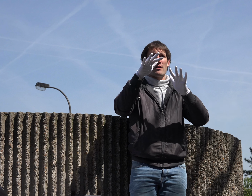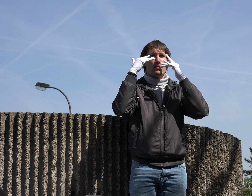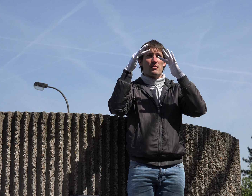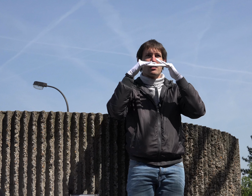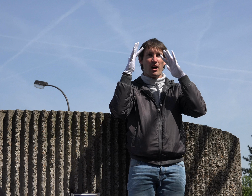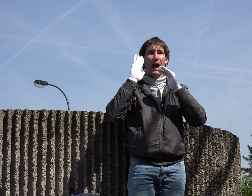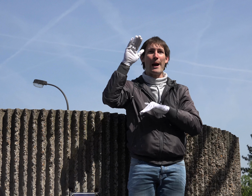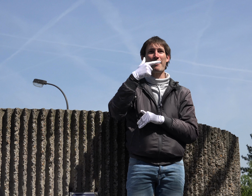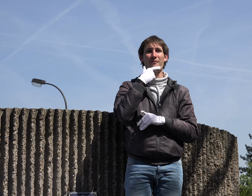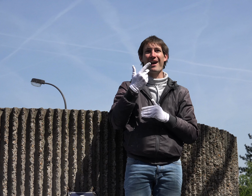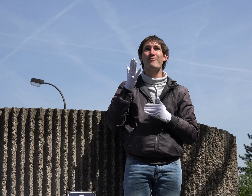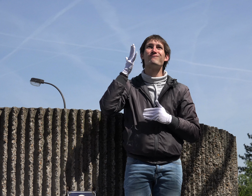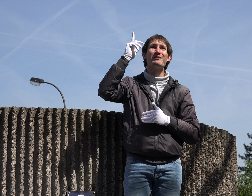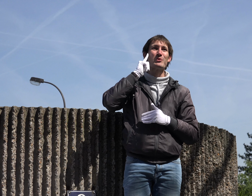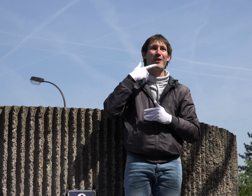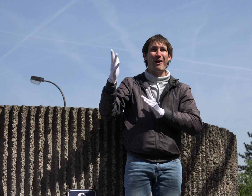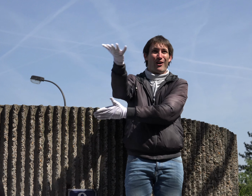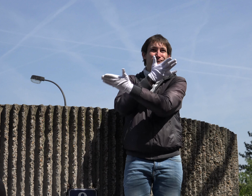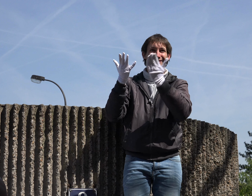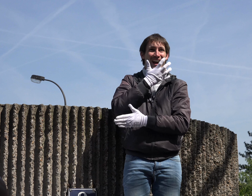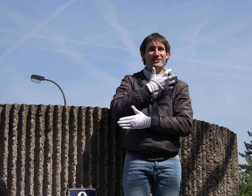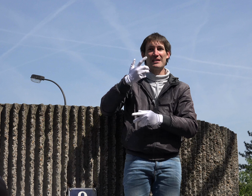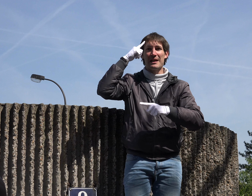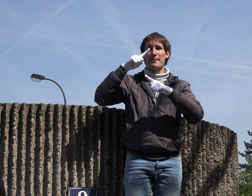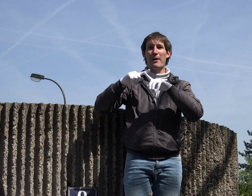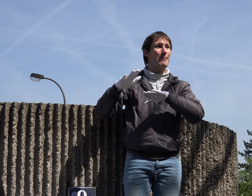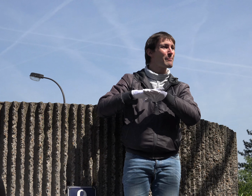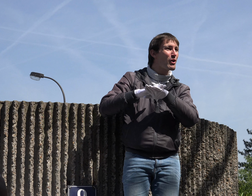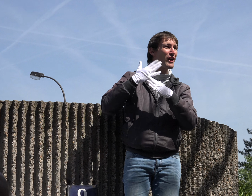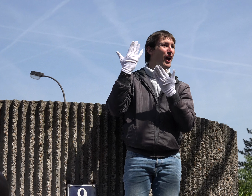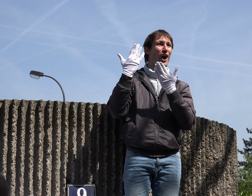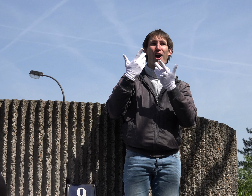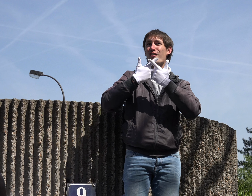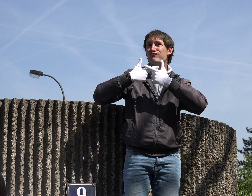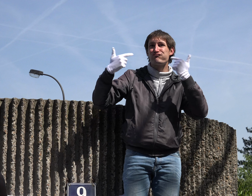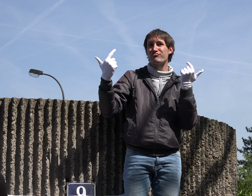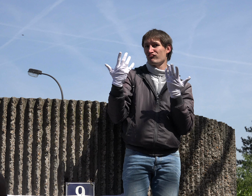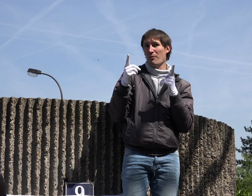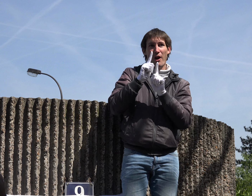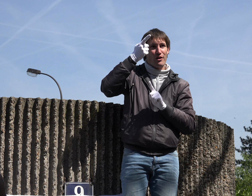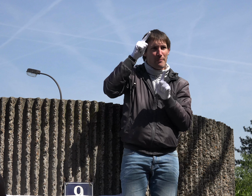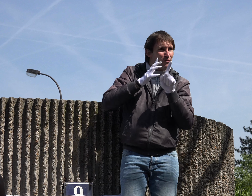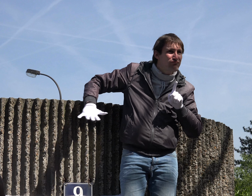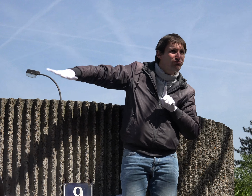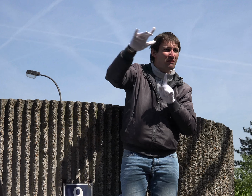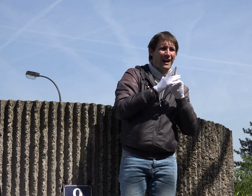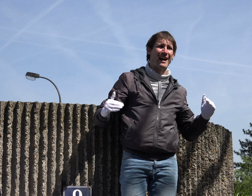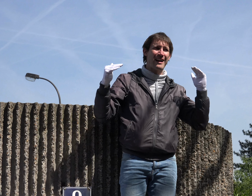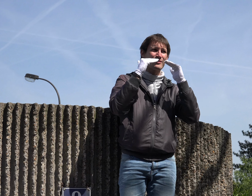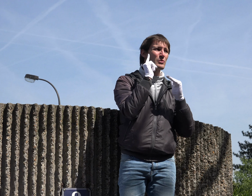même pour les enfants sourds, arriver à gagner cette accessibilité, arriver à gagner cette image, que ce soit par le niveau politique, par avoir